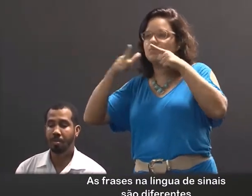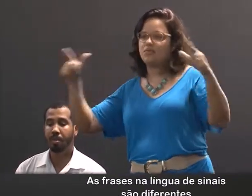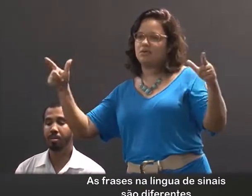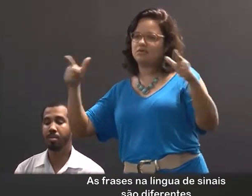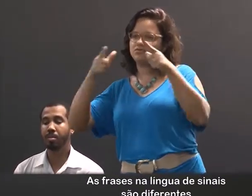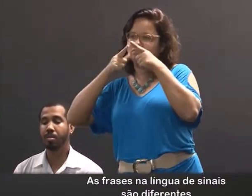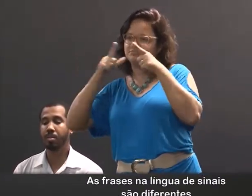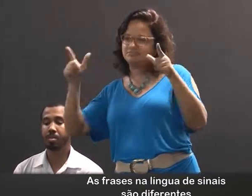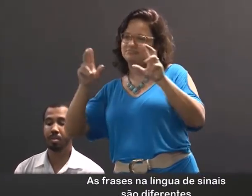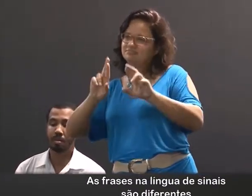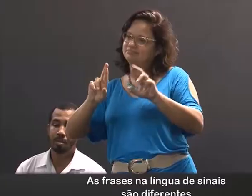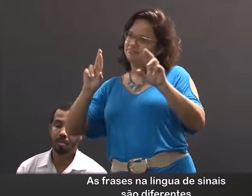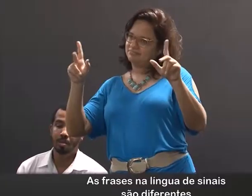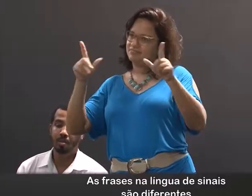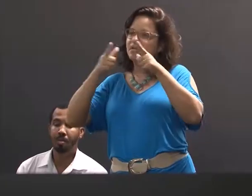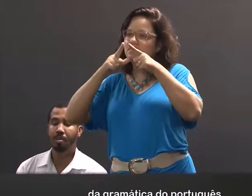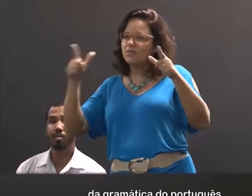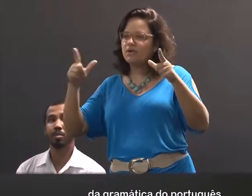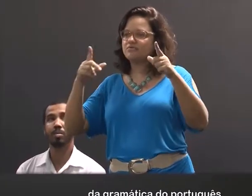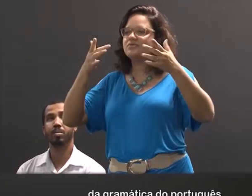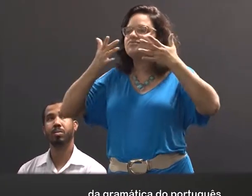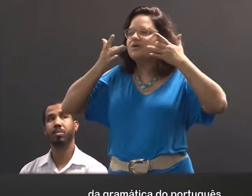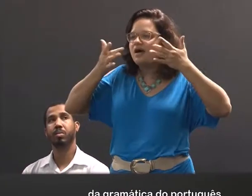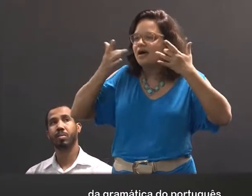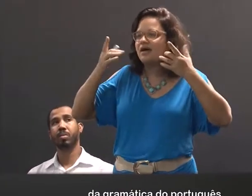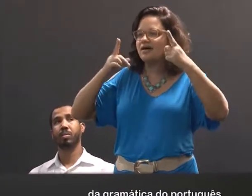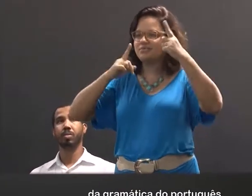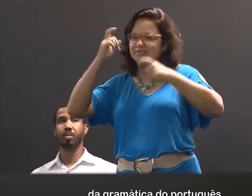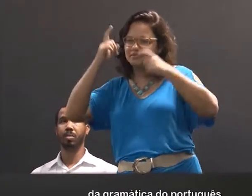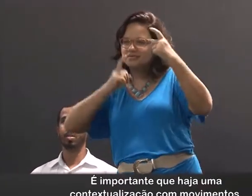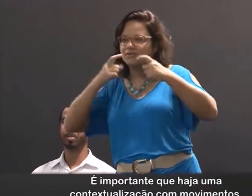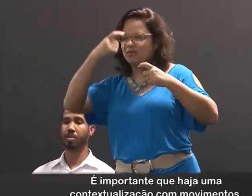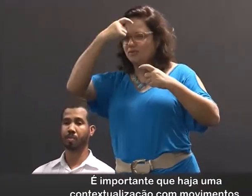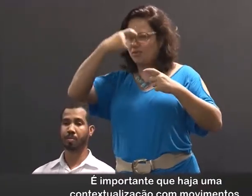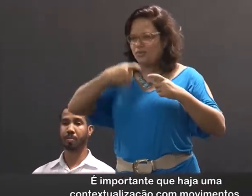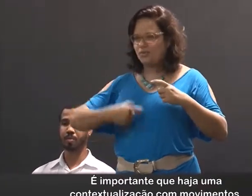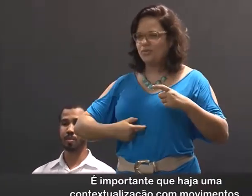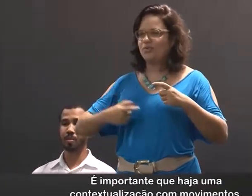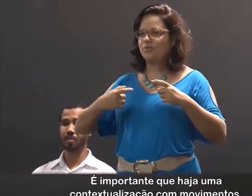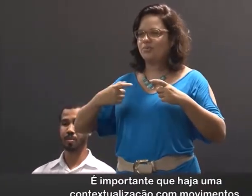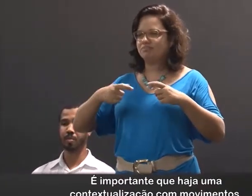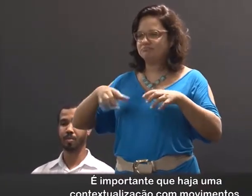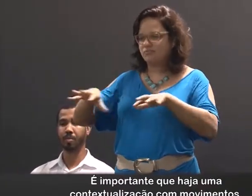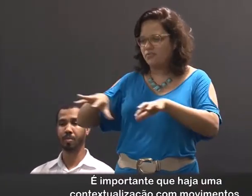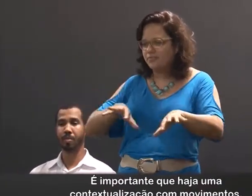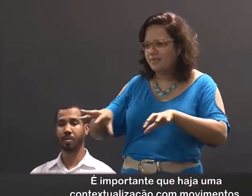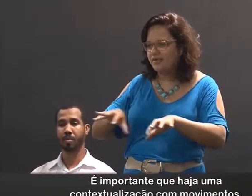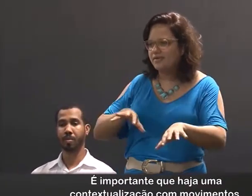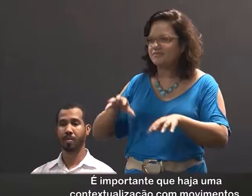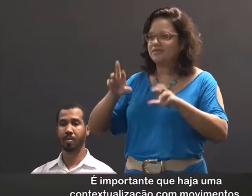língua de sinais são diferentes da gramática do português. Por exemplo, é importante que tenha uma contextualização